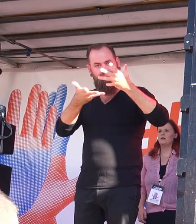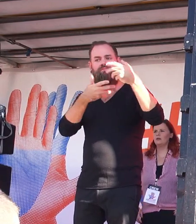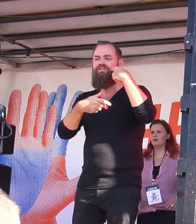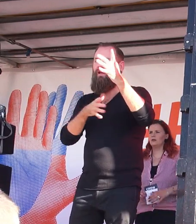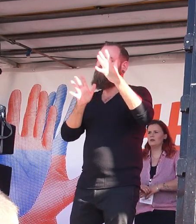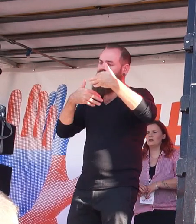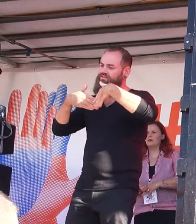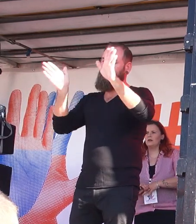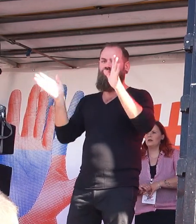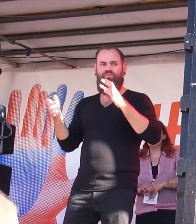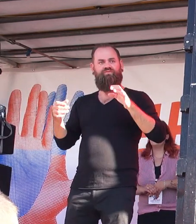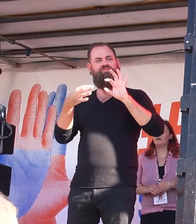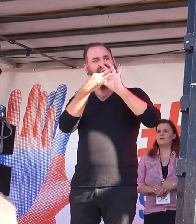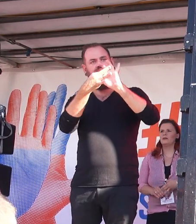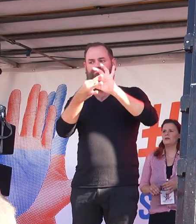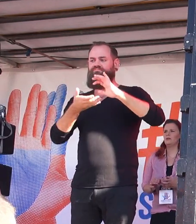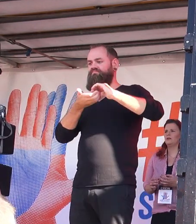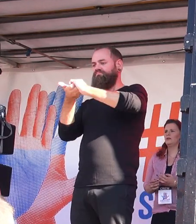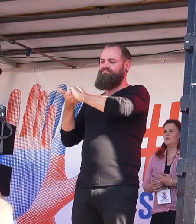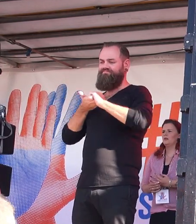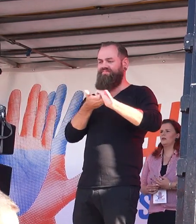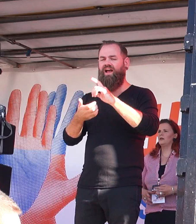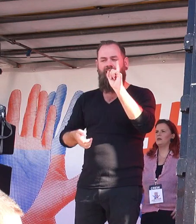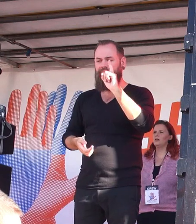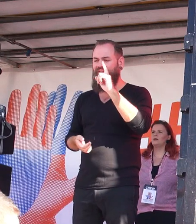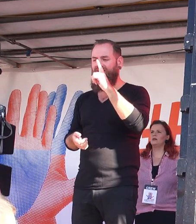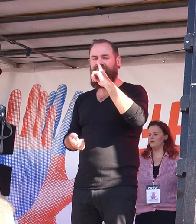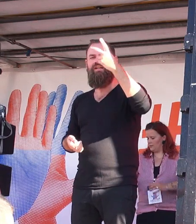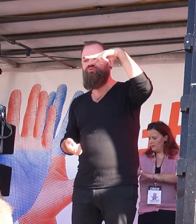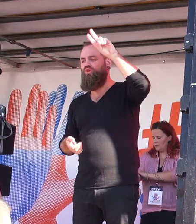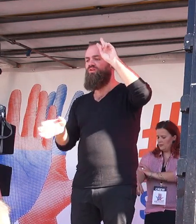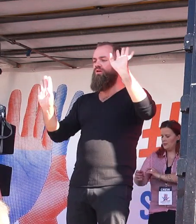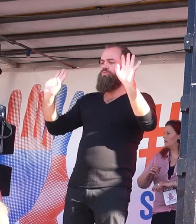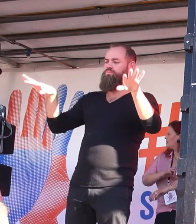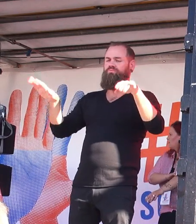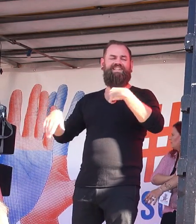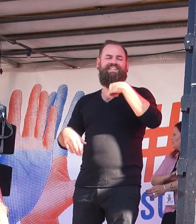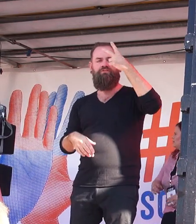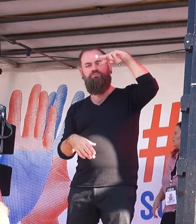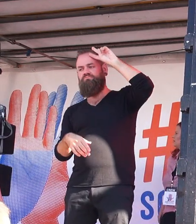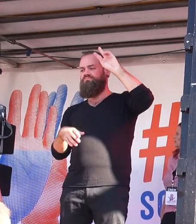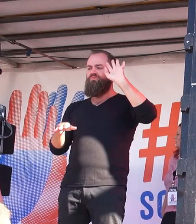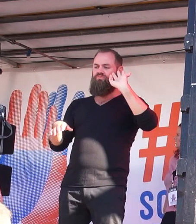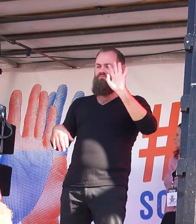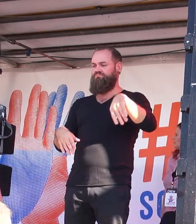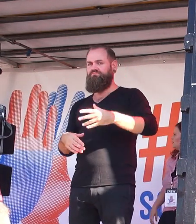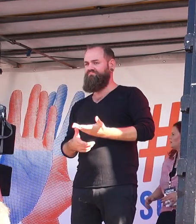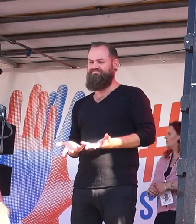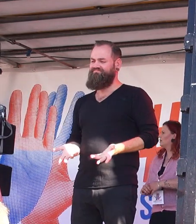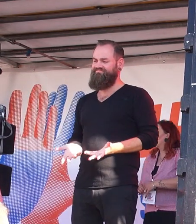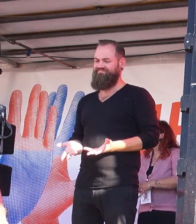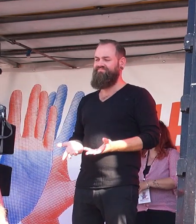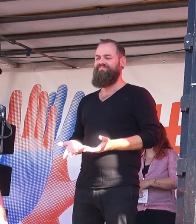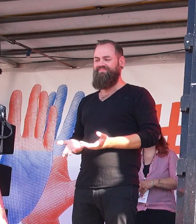klar, keine Toleranz der Intoleranz, kein Hass und keine Menschenfeindlichkeit auf unseren Straßen und im Netz,